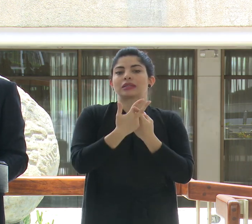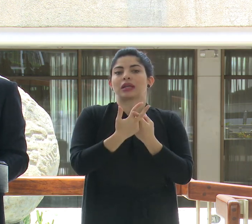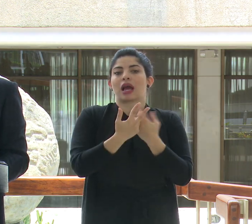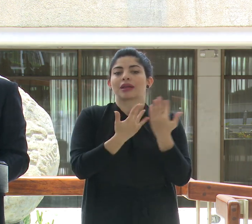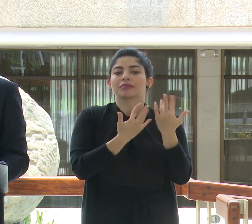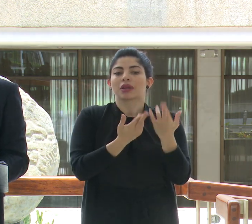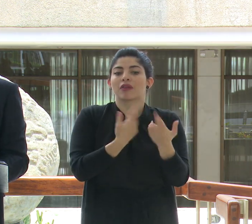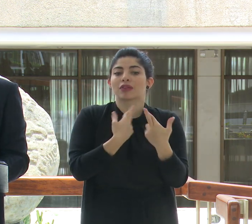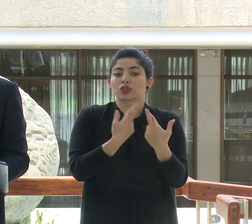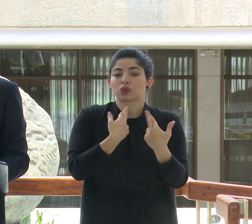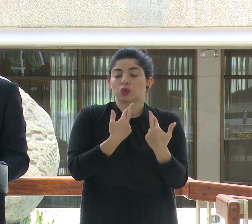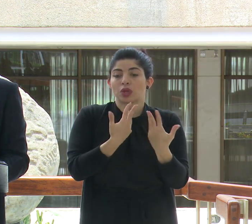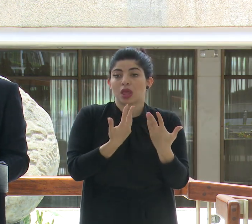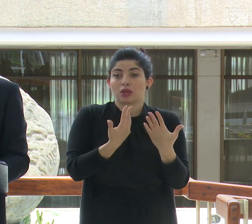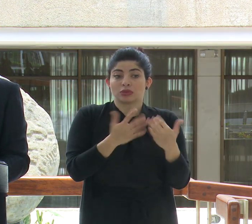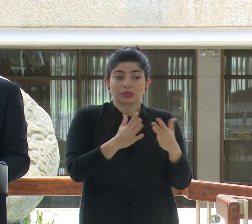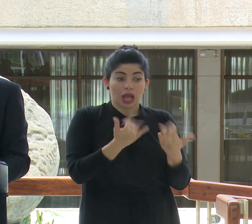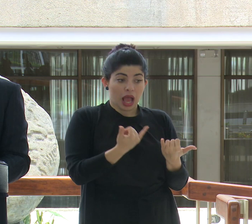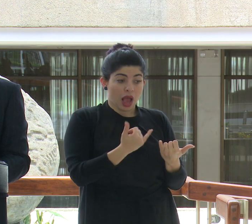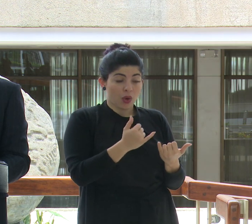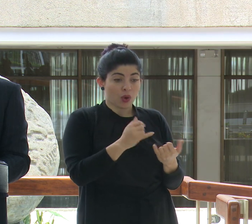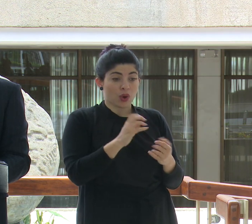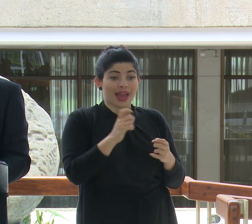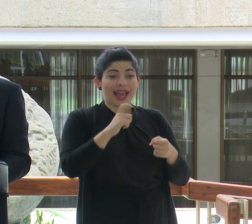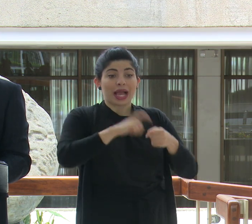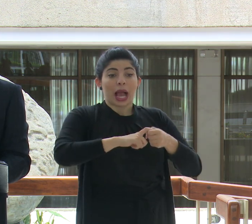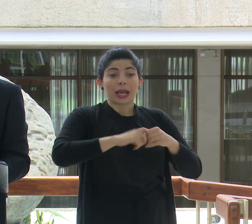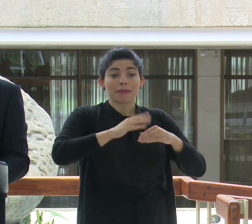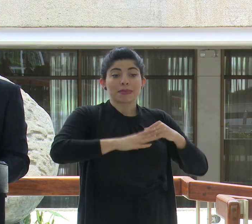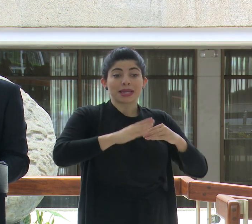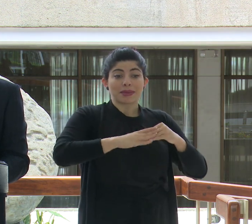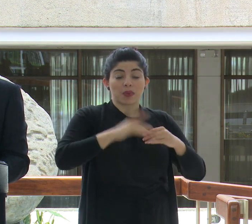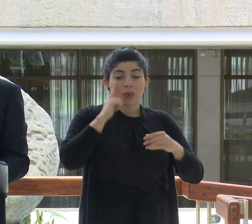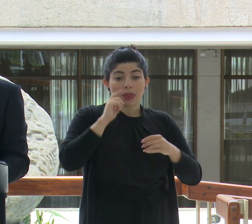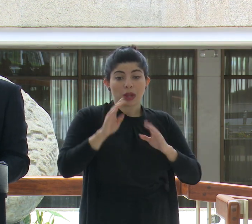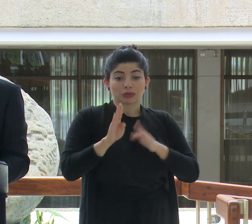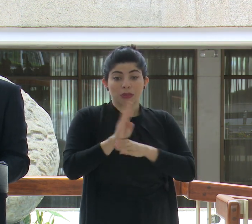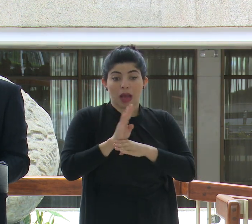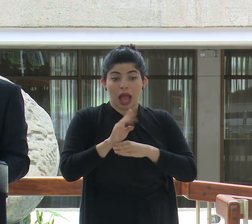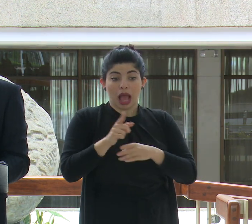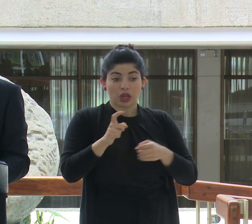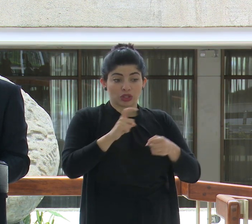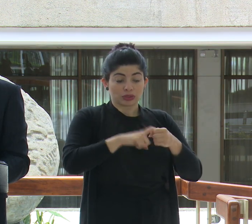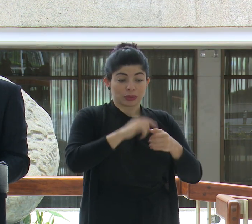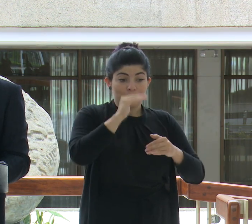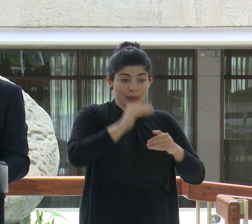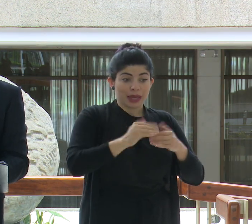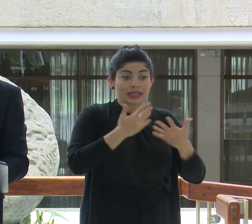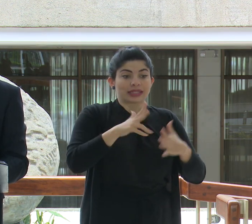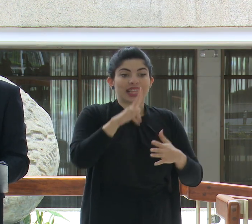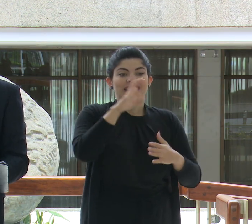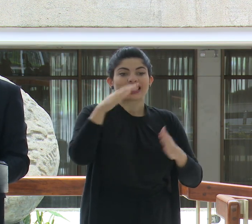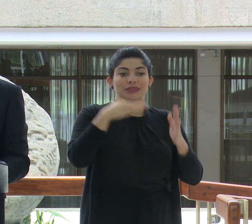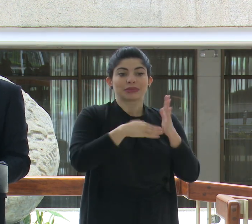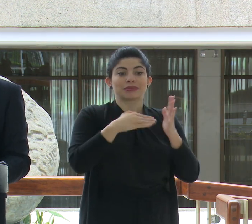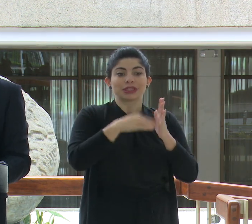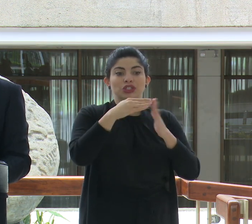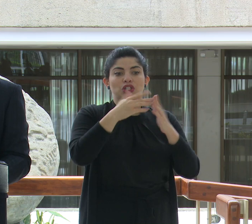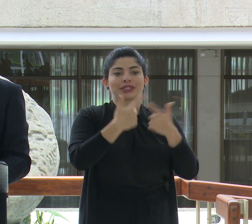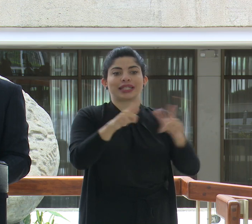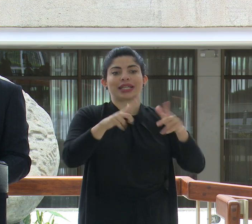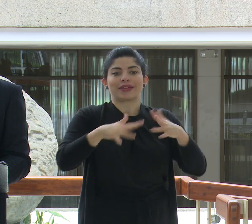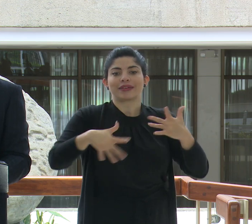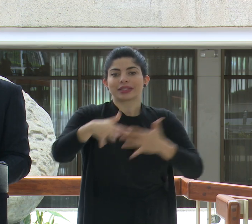frutos. Ya con la bajada del encaje mínimo legal hay más de 300 mil millones dentro de la economía y las tasas de interés